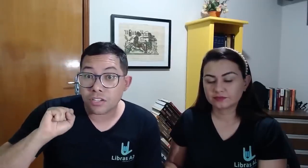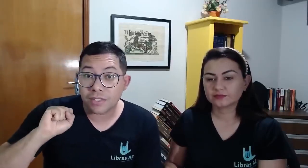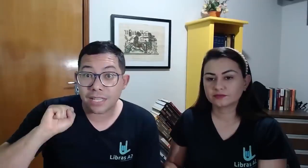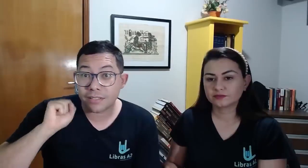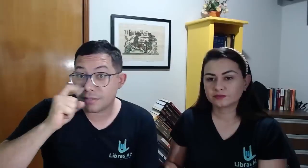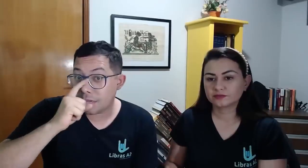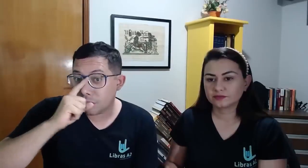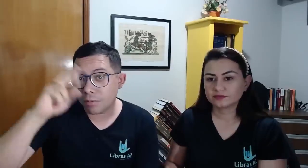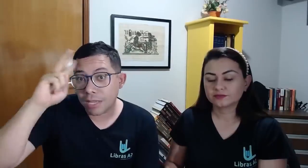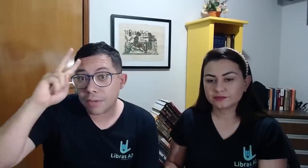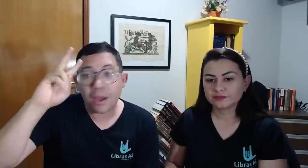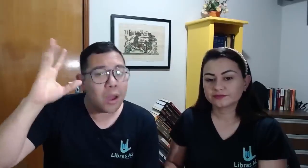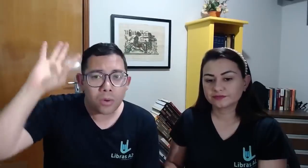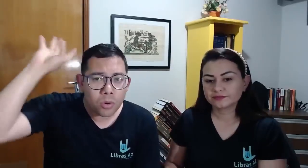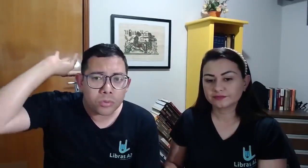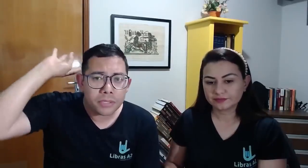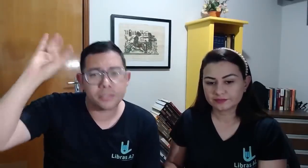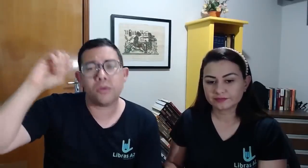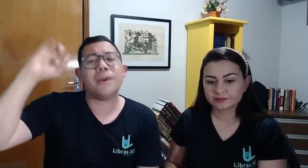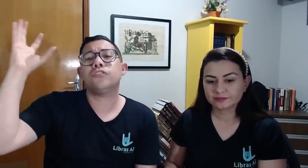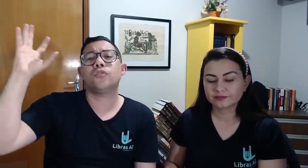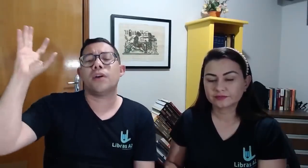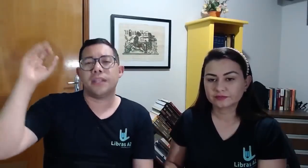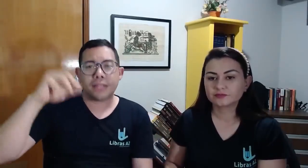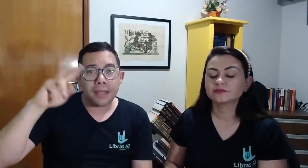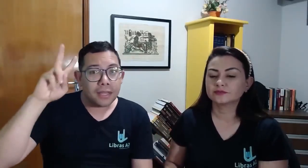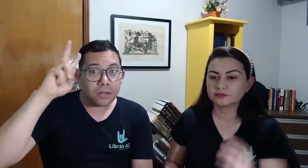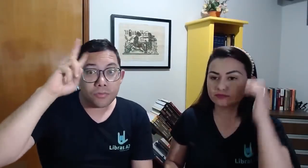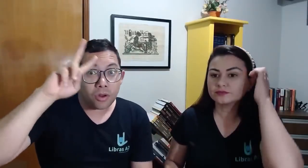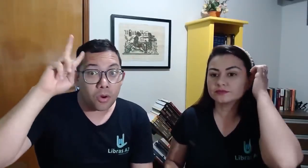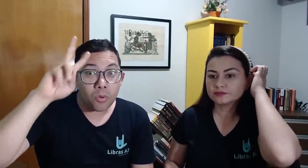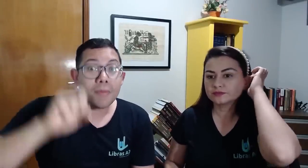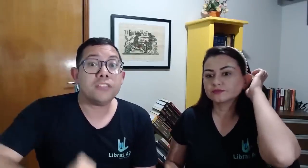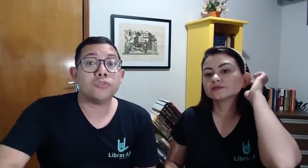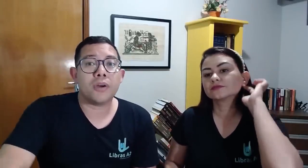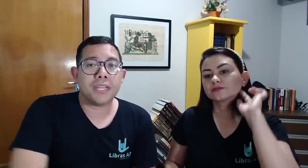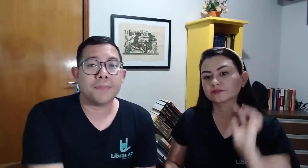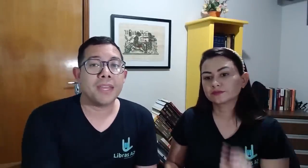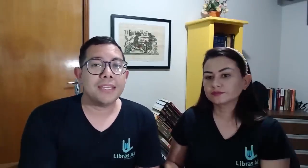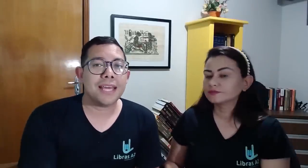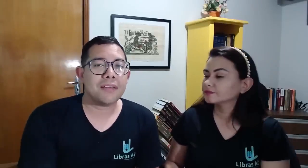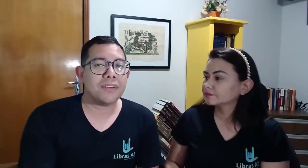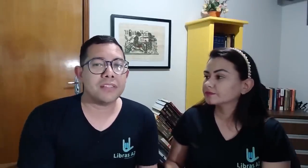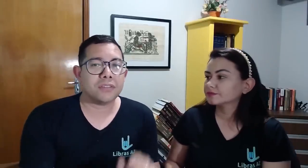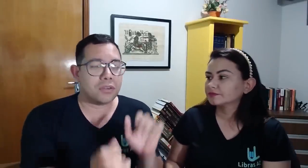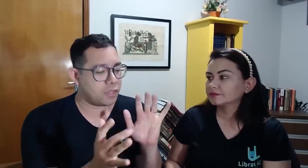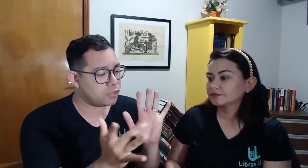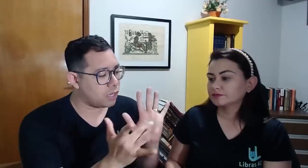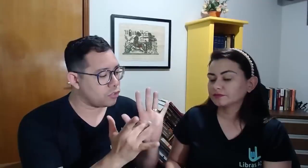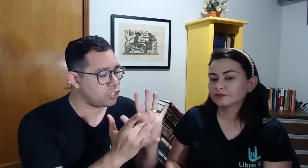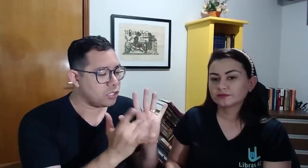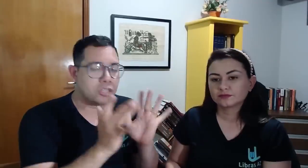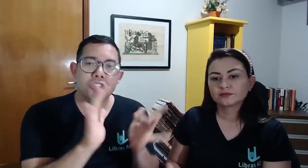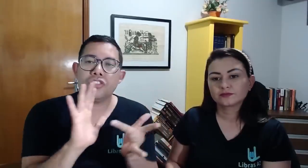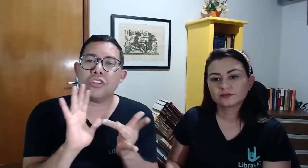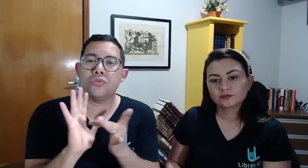vai estar dizendo? Lembra o que aconteceu? É uma história, tá? Então ela falou, ó, uma história. E ela fala assim, ó, faz sinal de